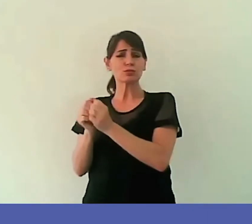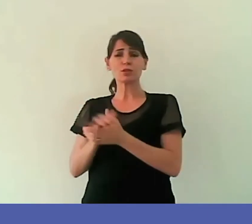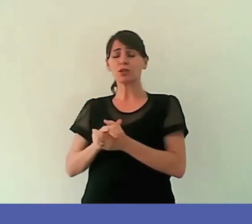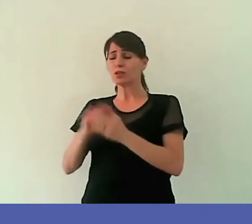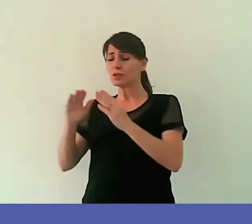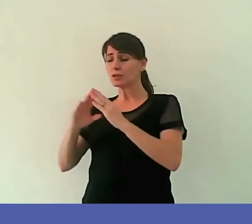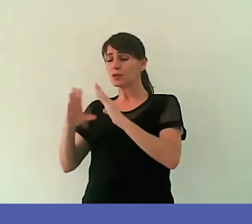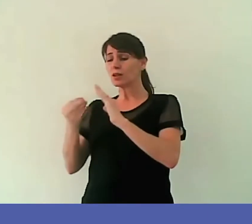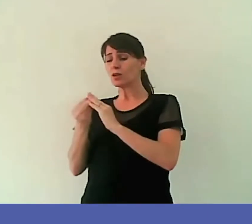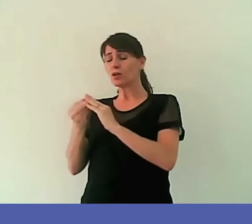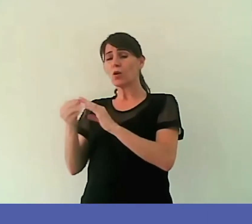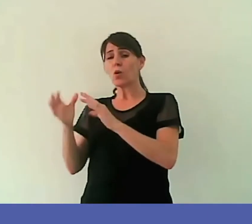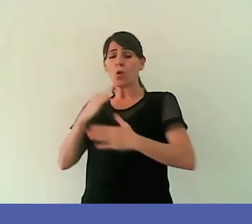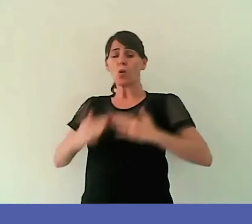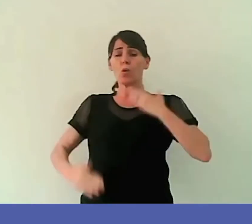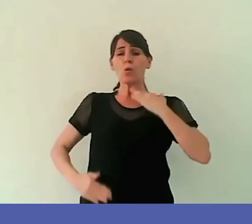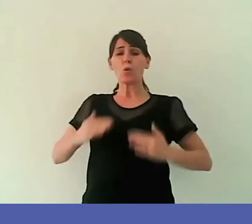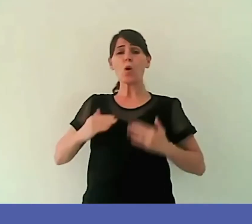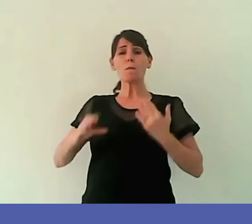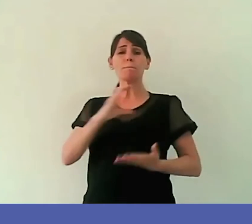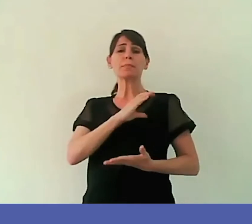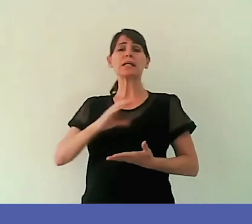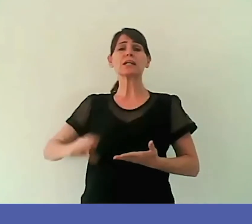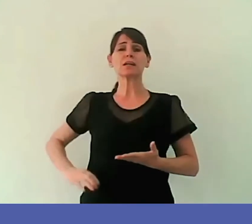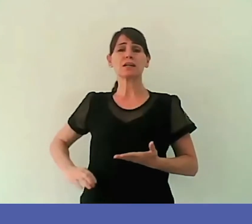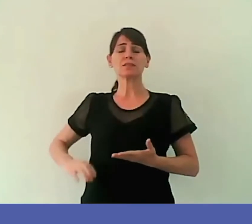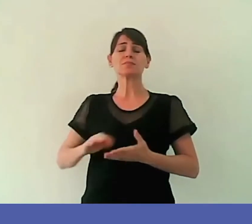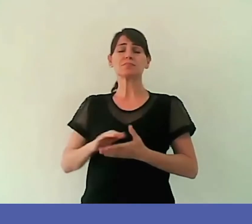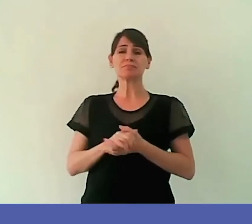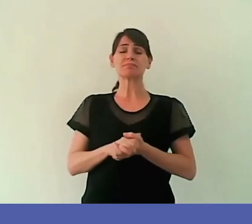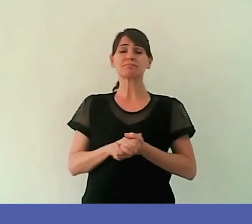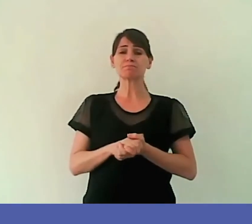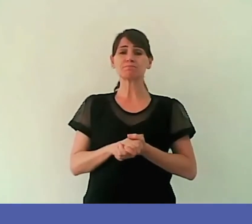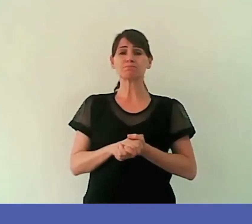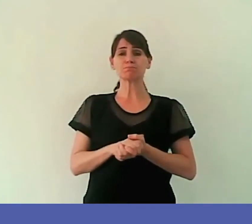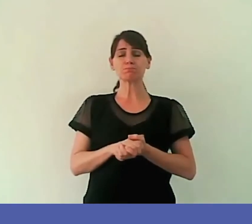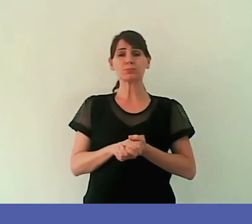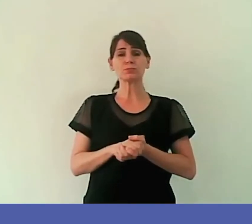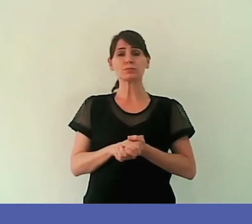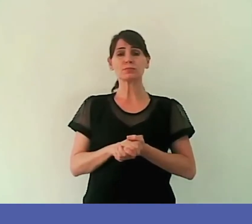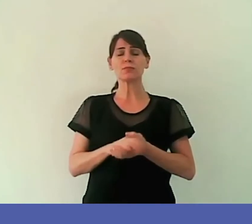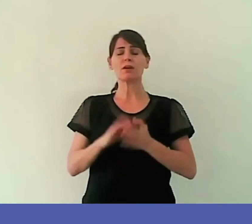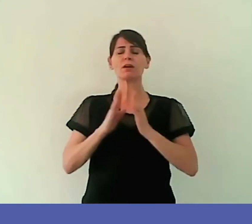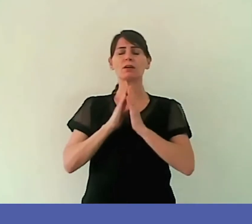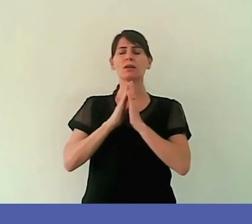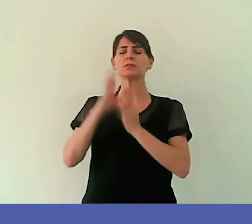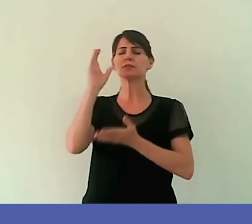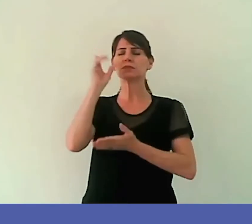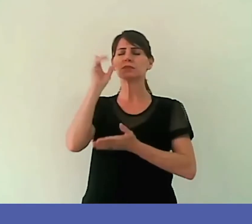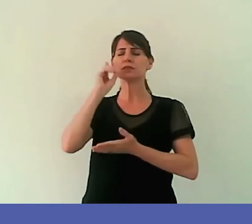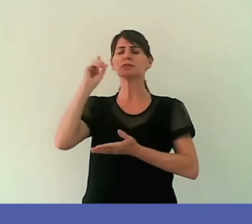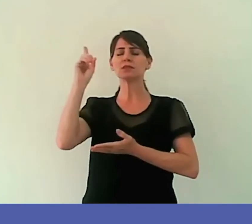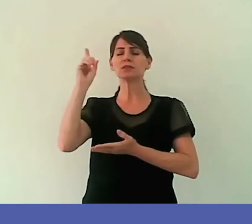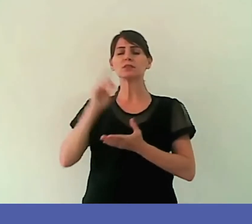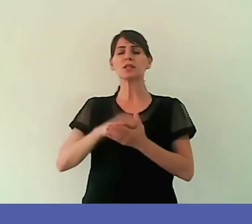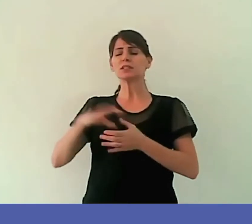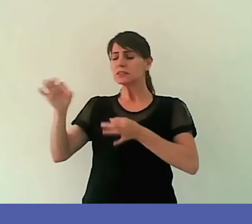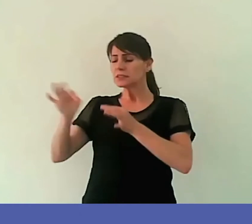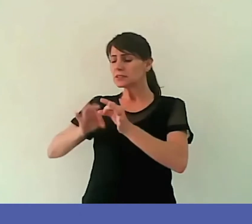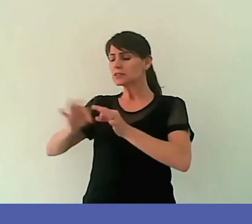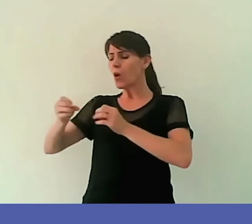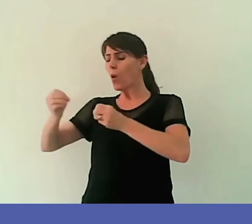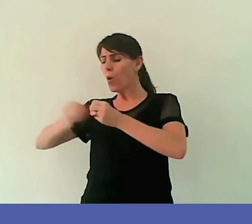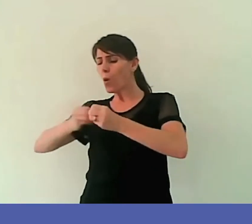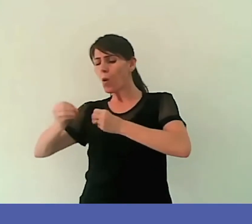o corpo de Cristo, não é? Irmãos, graças ao Senhor, esse trabalho que o Senhor está fazendo entre nós,